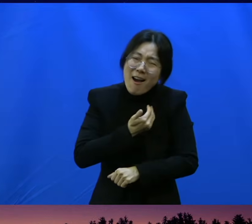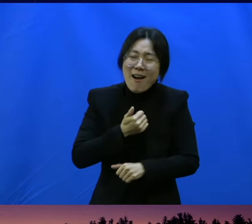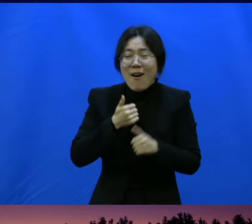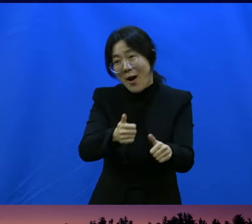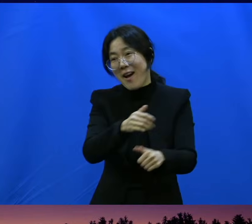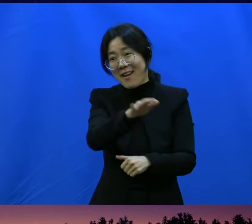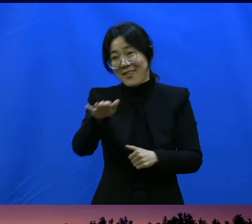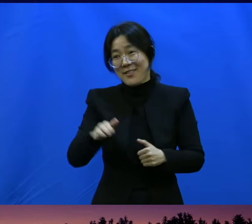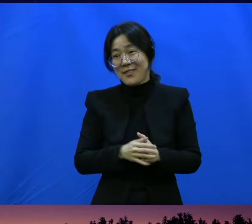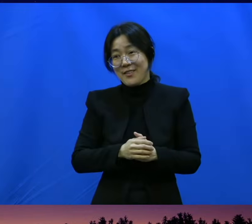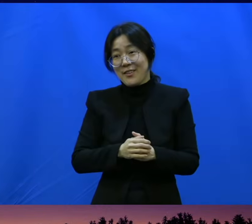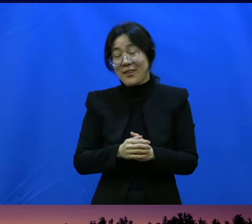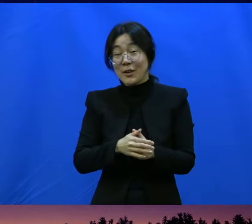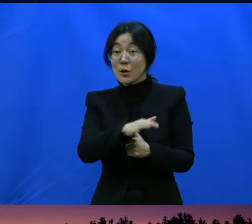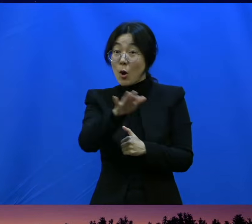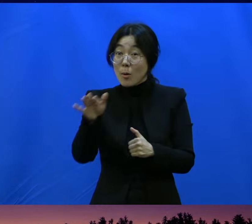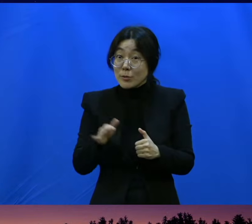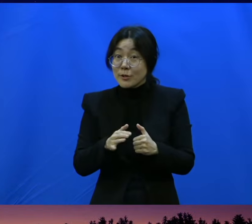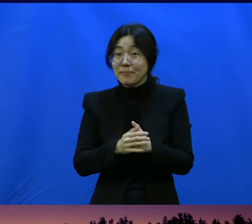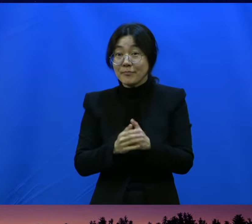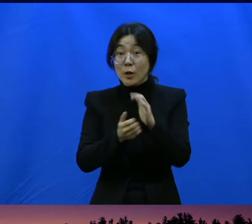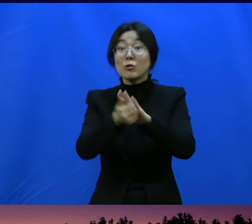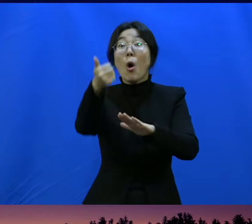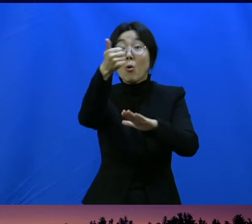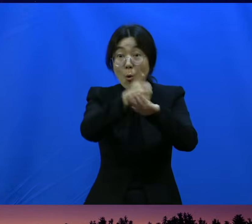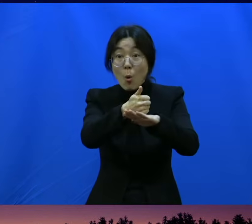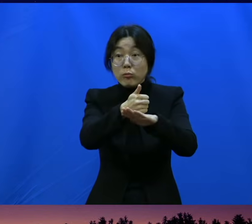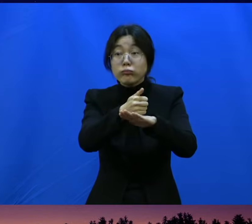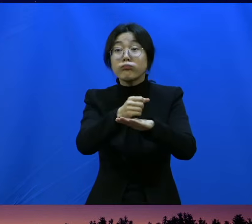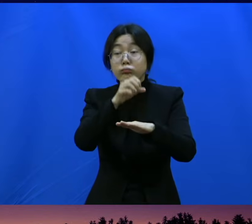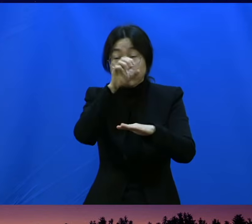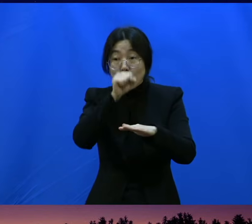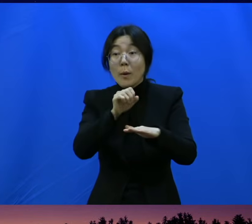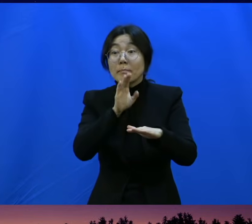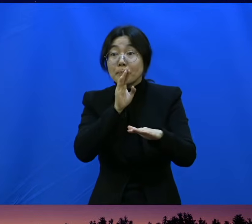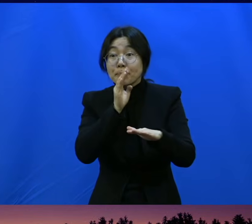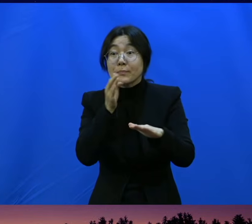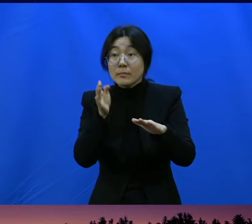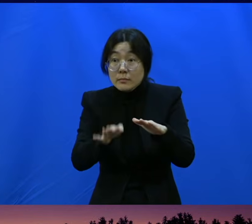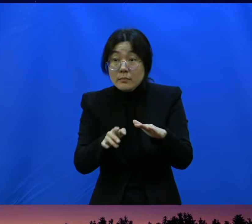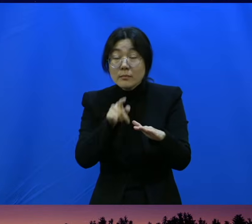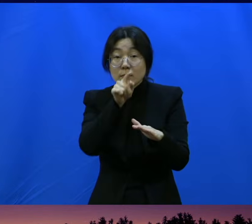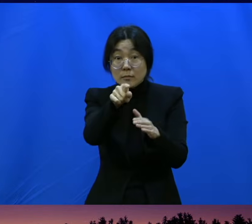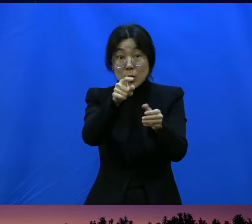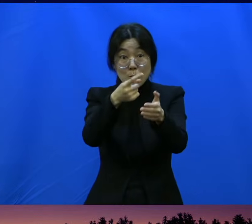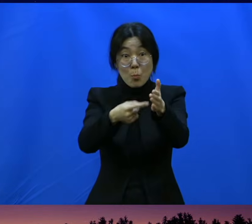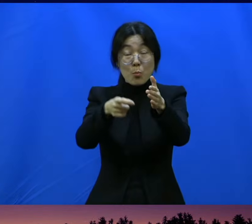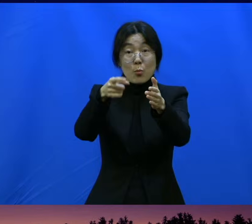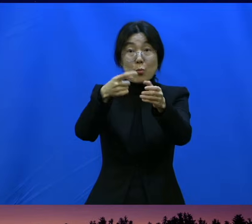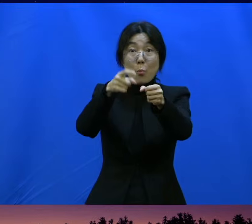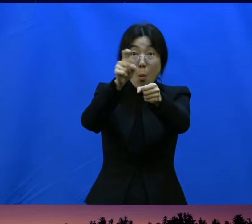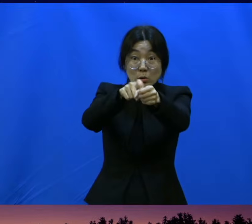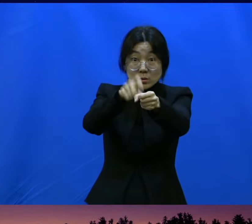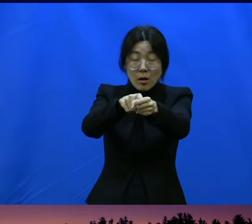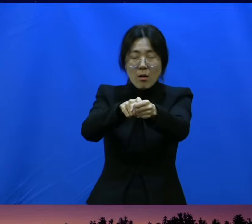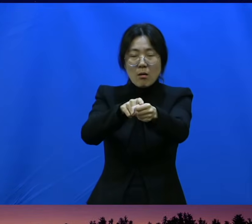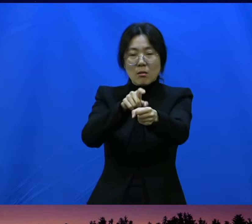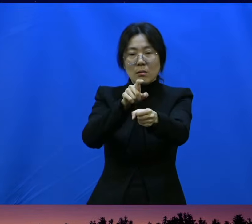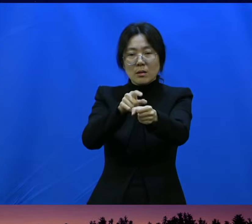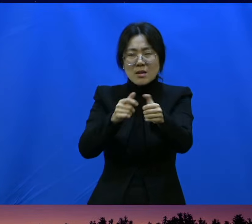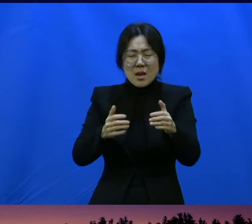문제는 성공이 아니에요. 성공을 위해서 모든 걸 다 쏟아붓지만 성공 자체도 쉽지 않을